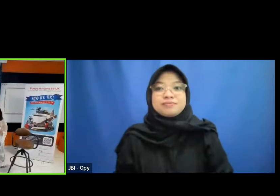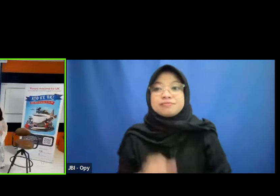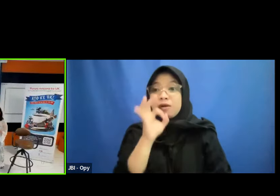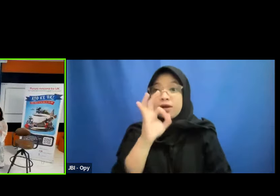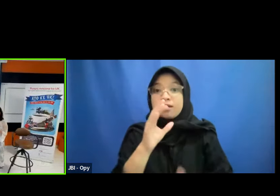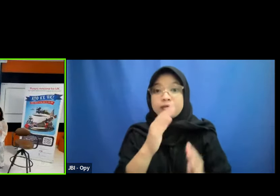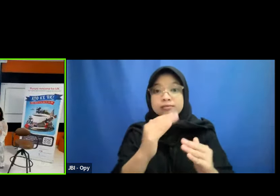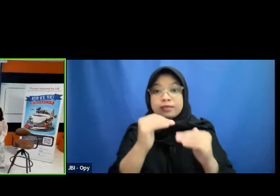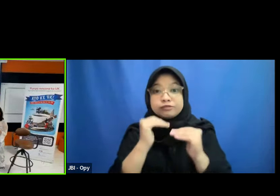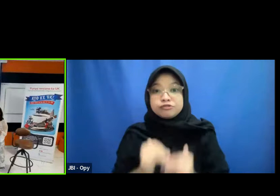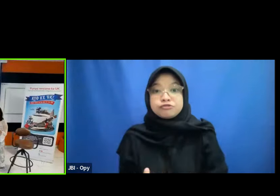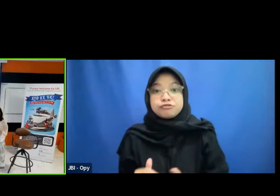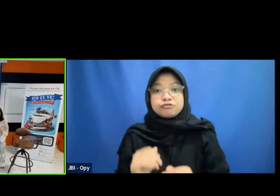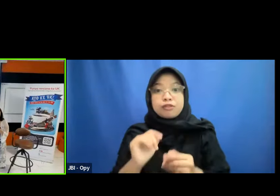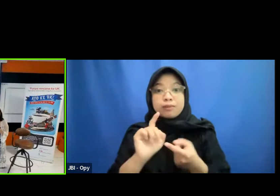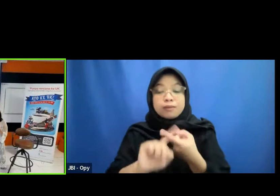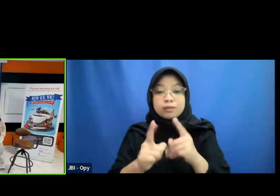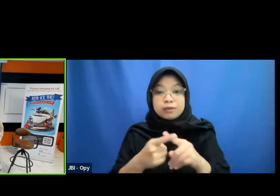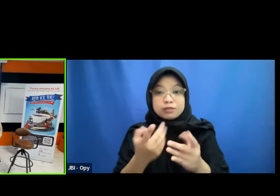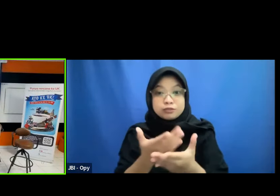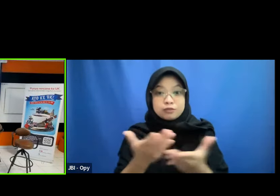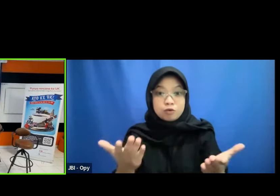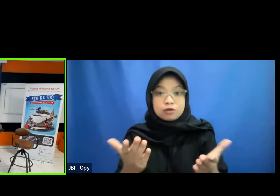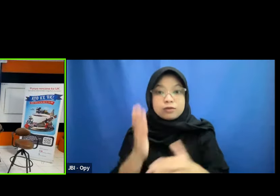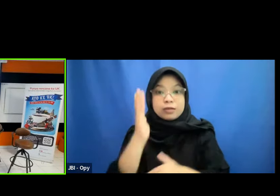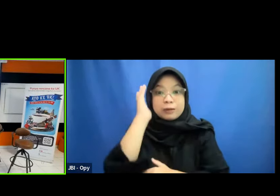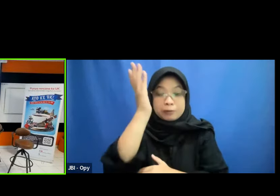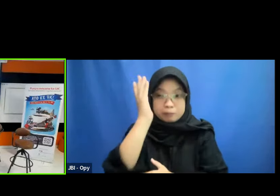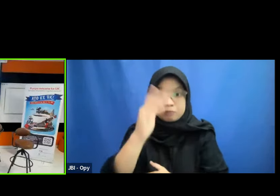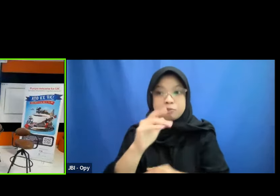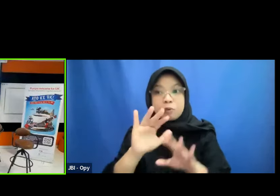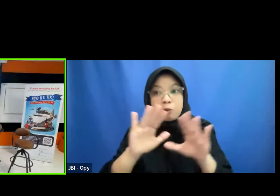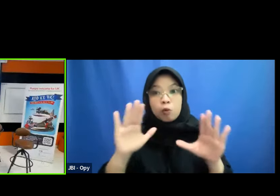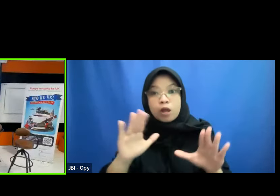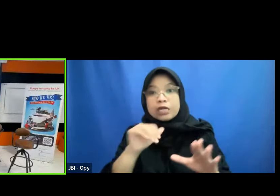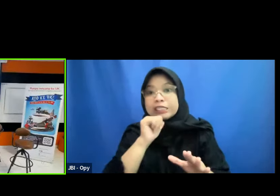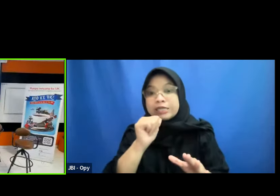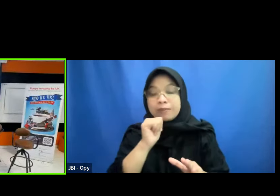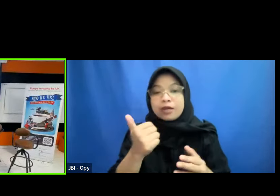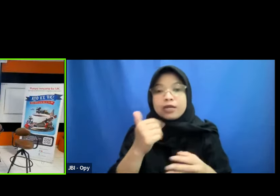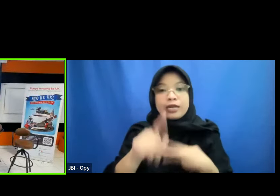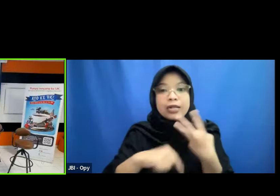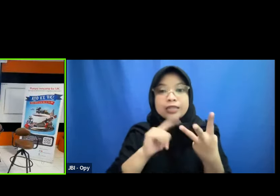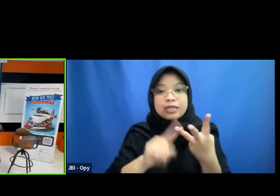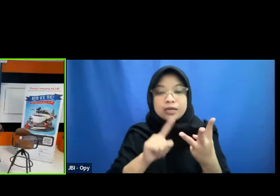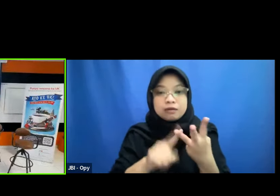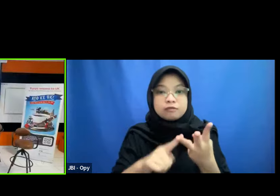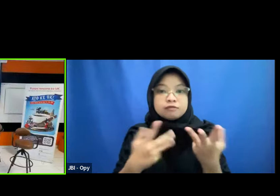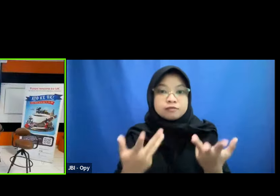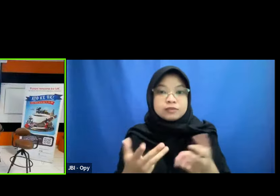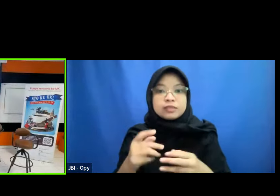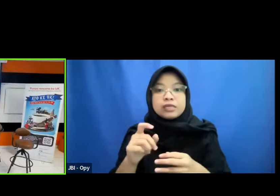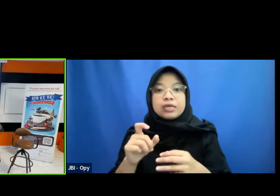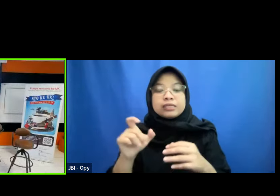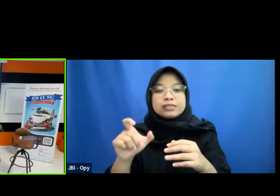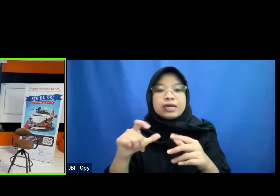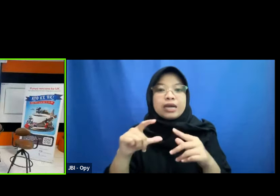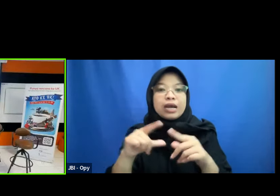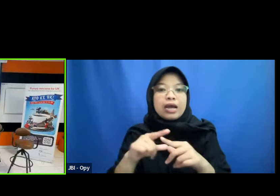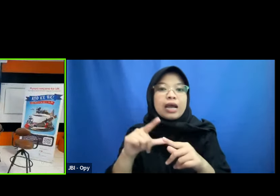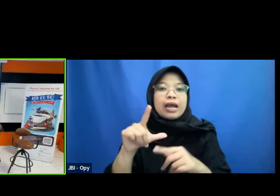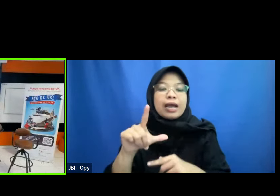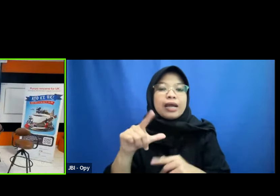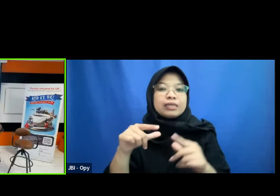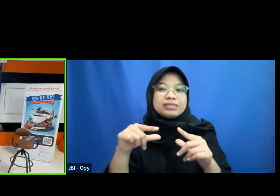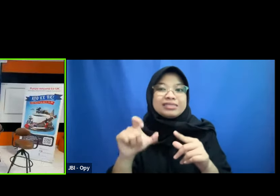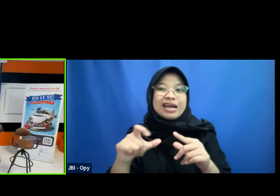kita lanjut ya teman-teman untuk opening remarks yang ketiga kita akan mendengarkan dari Cai atau chening alumni